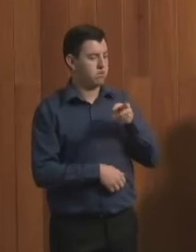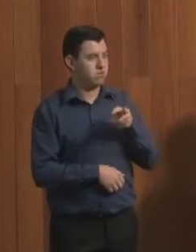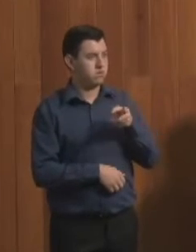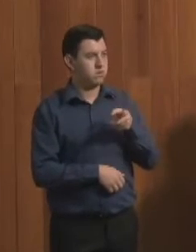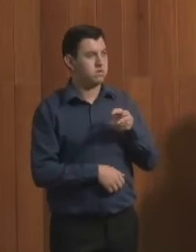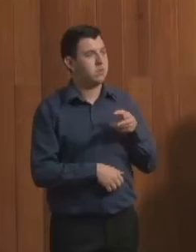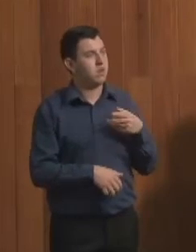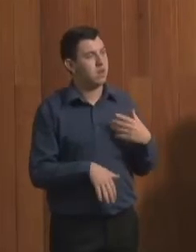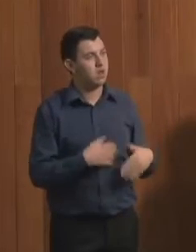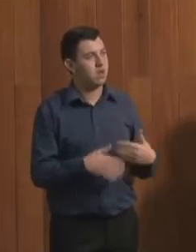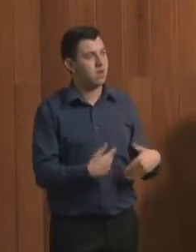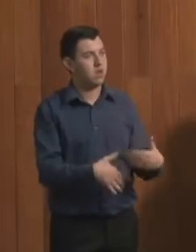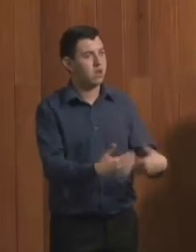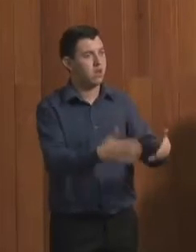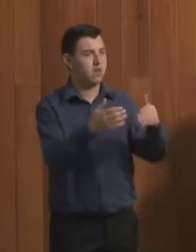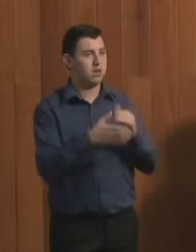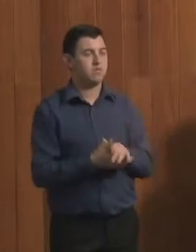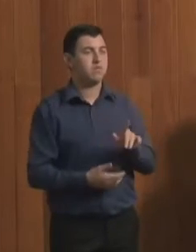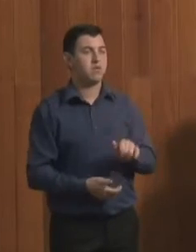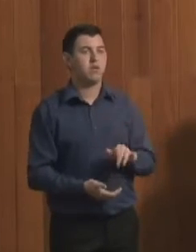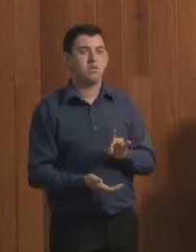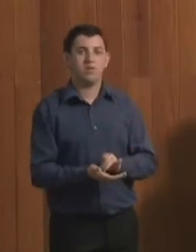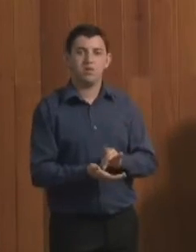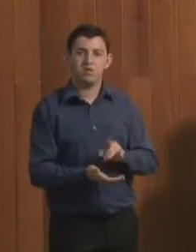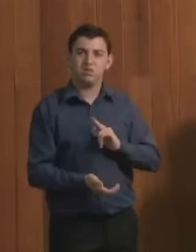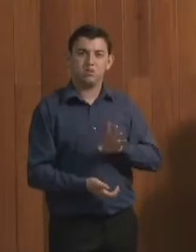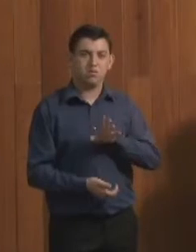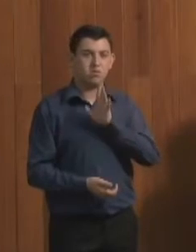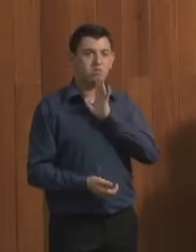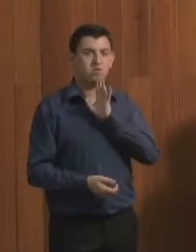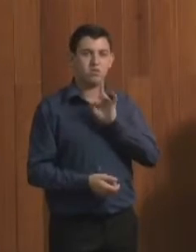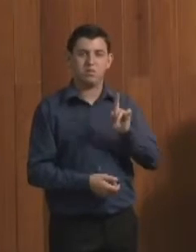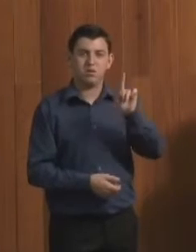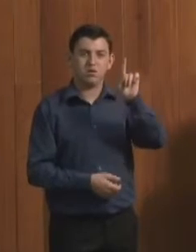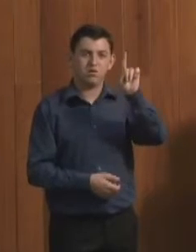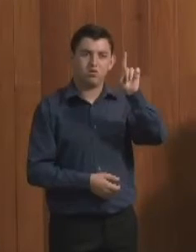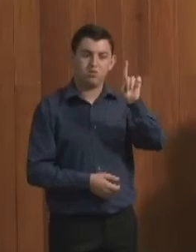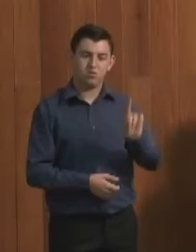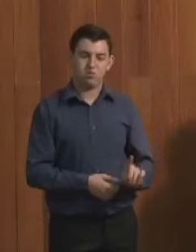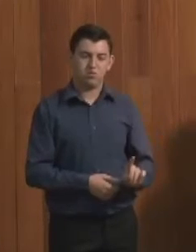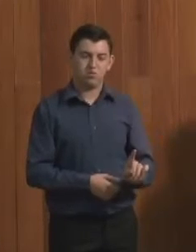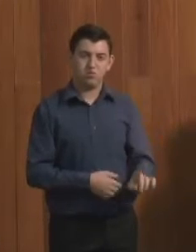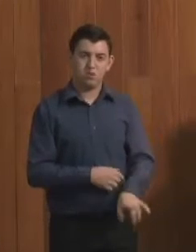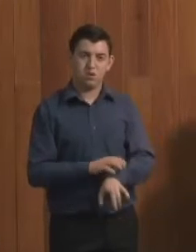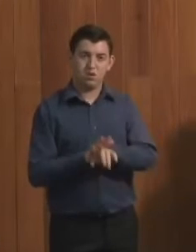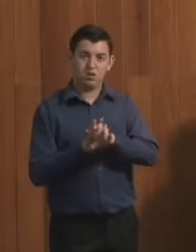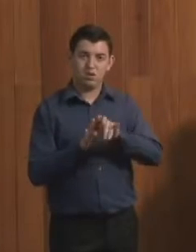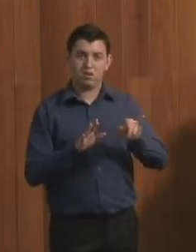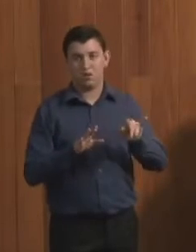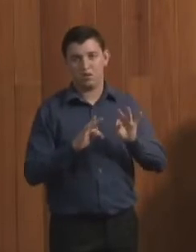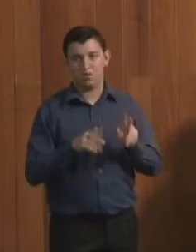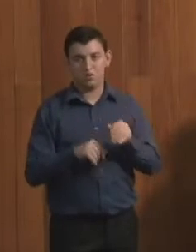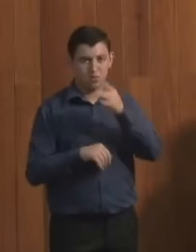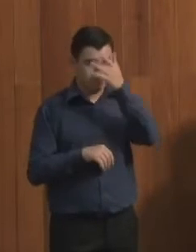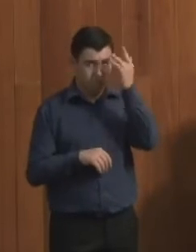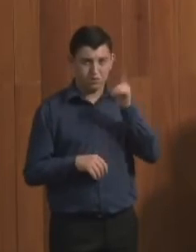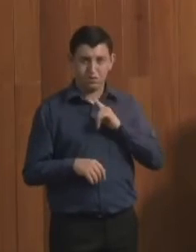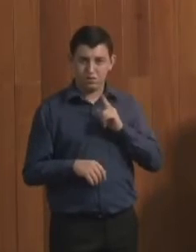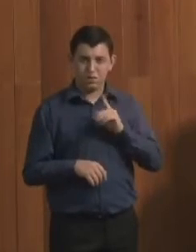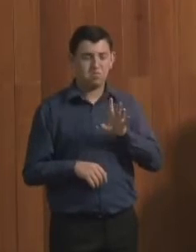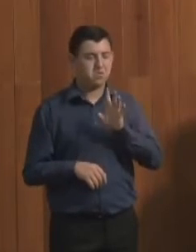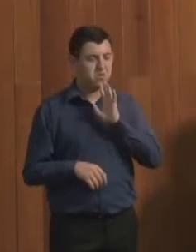nesse processo, né, de realmente reconhecimento dos direitos, de que as pessoas tenham o